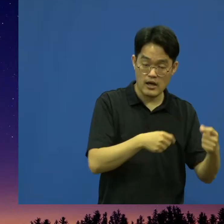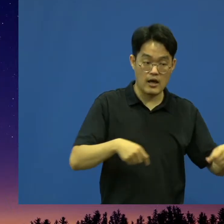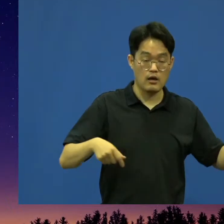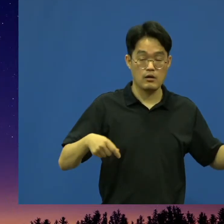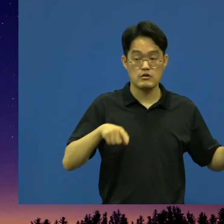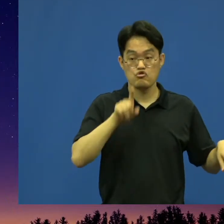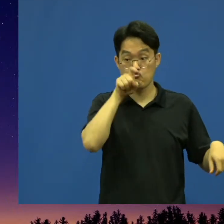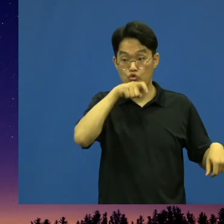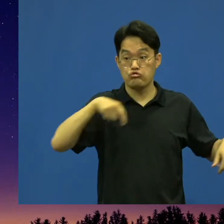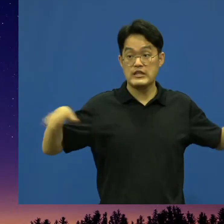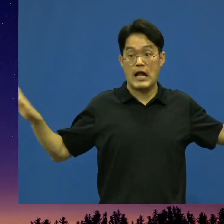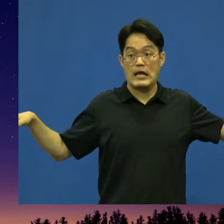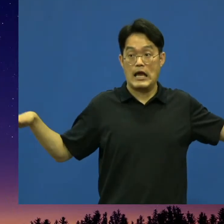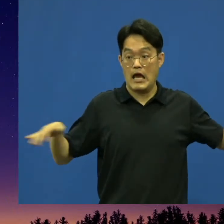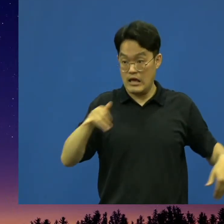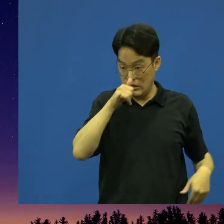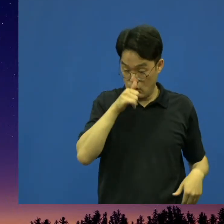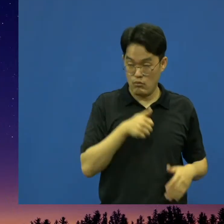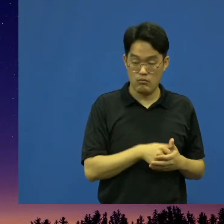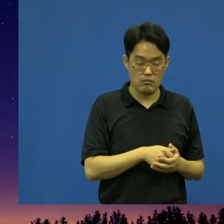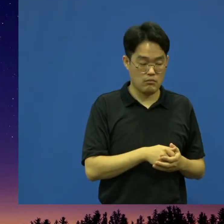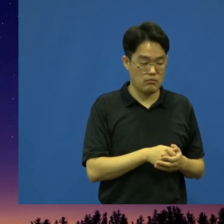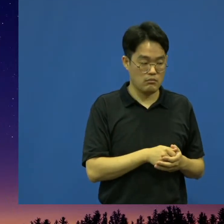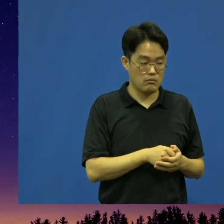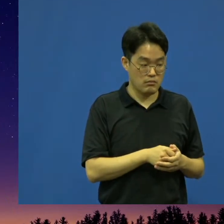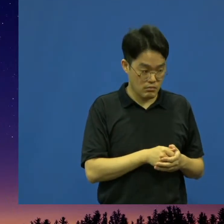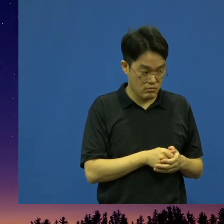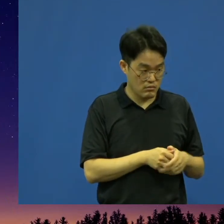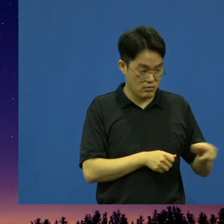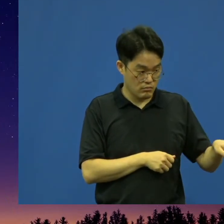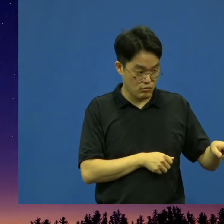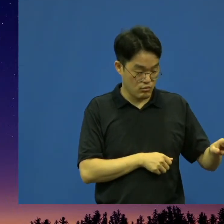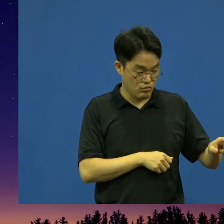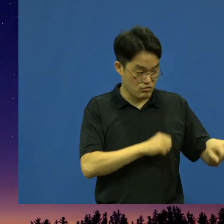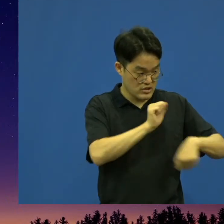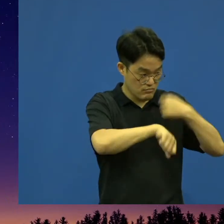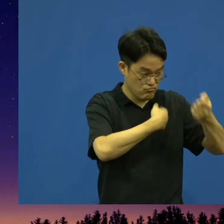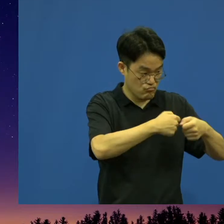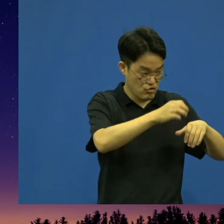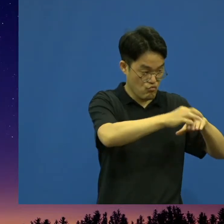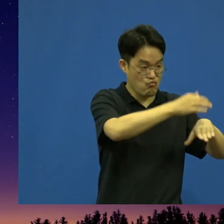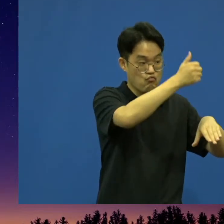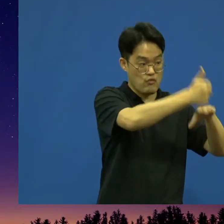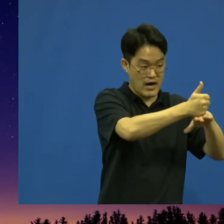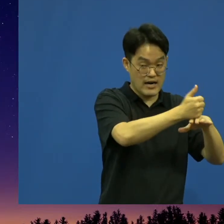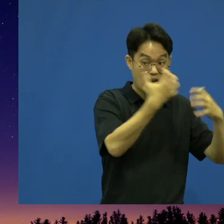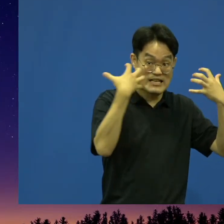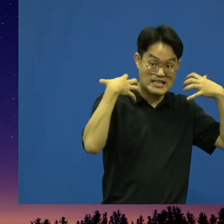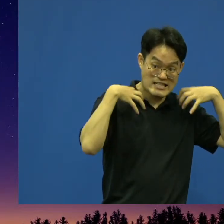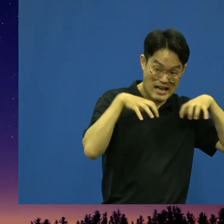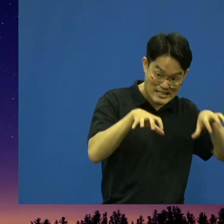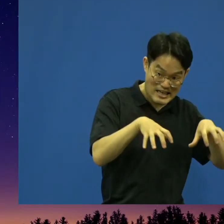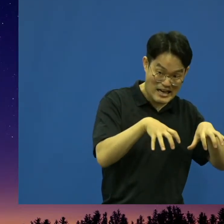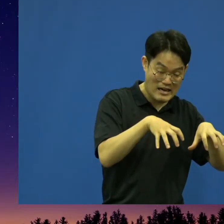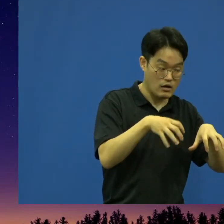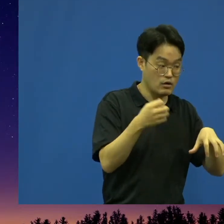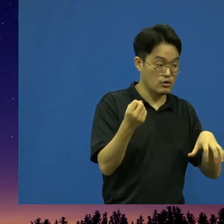있더니. 여러분, 사자는 짐승의 왕이죠. 독수리는 새의